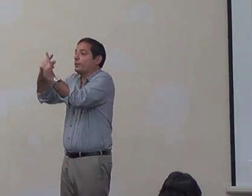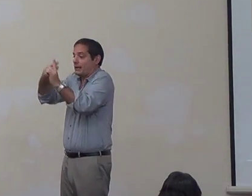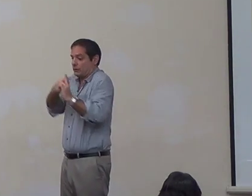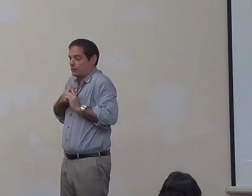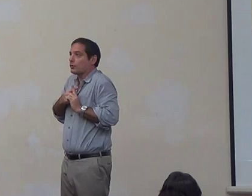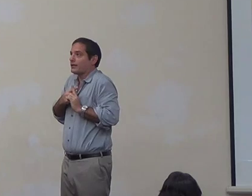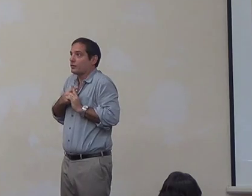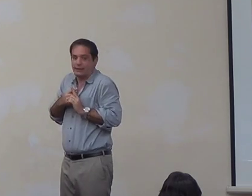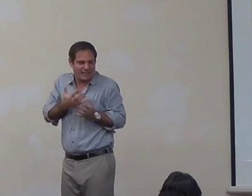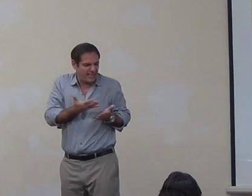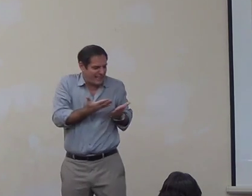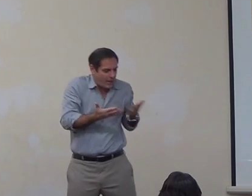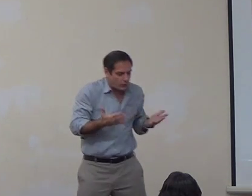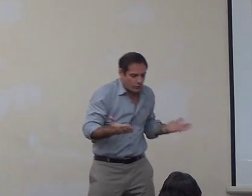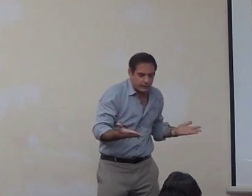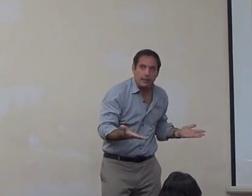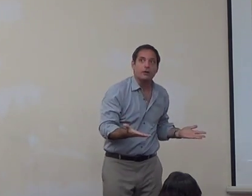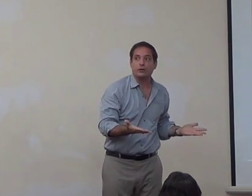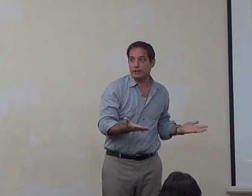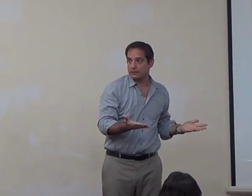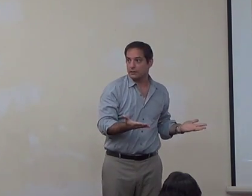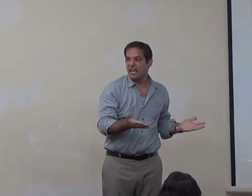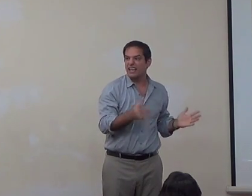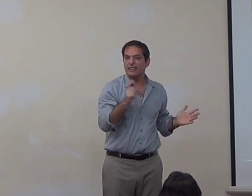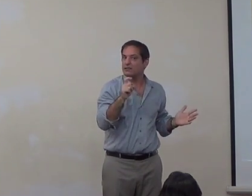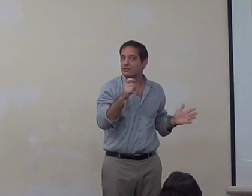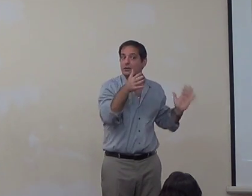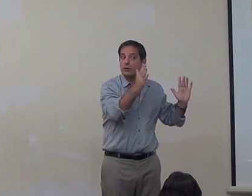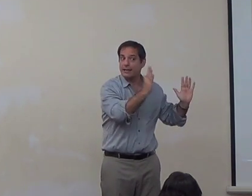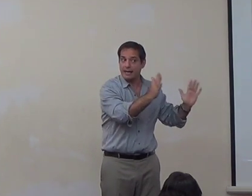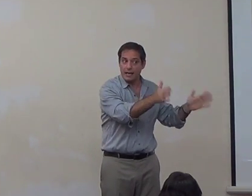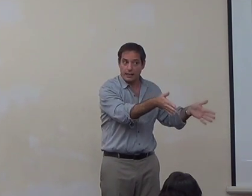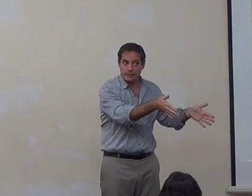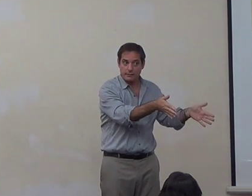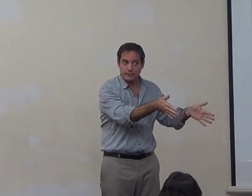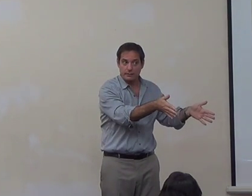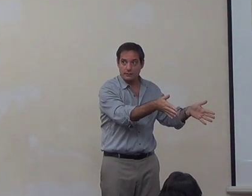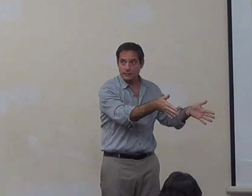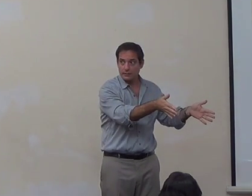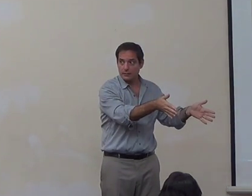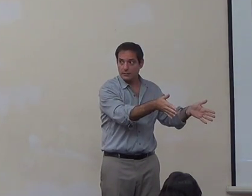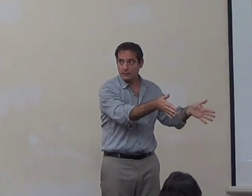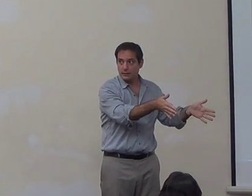Él y Jesús viene en nuestro corazón y ¿qué hago con esas cosas? ¿Ya? ¿Necesito dejarlas?